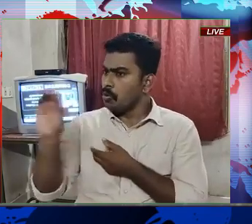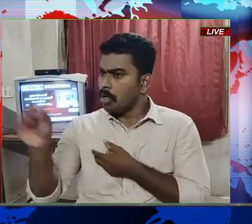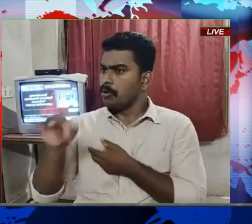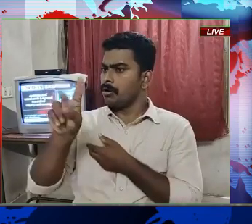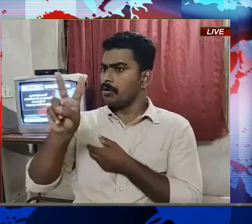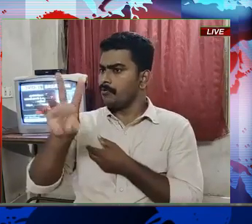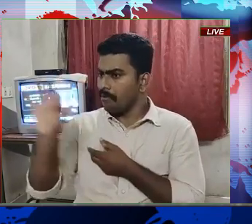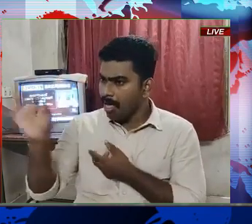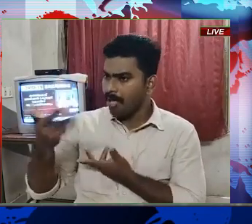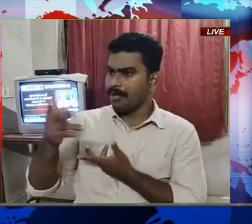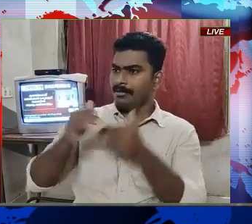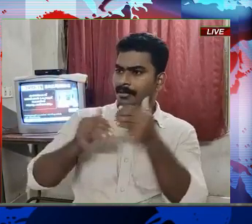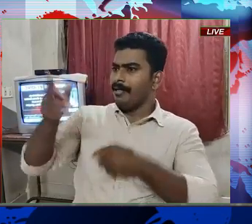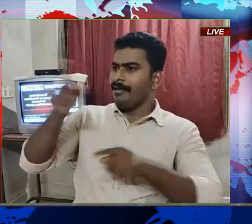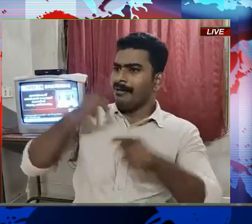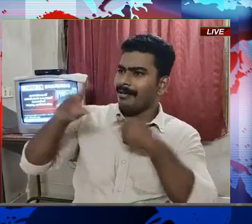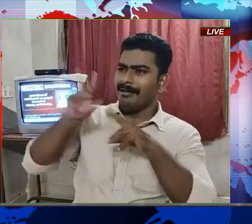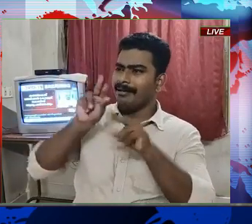കൃഷിക്കാർക്ക്